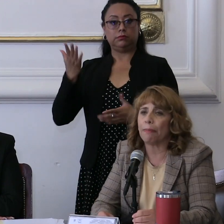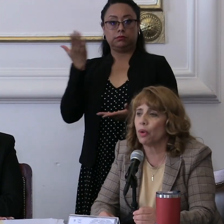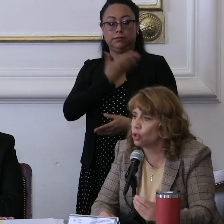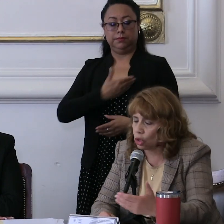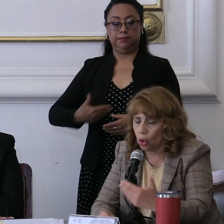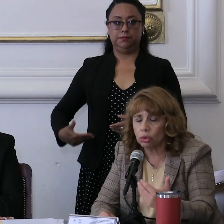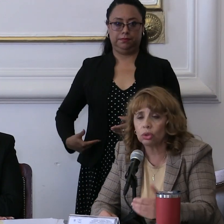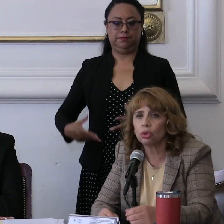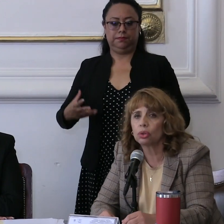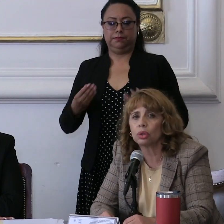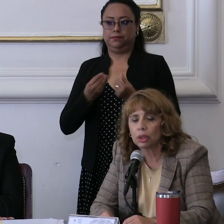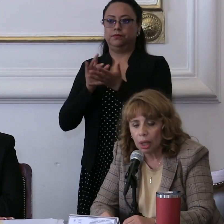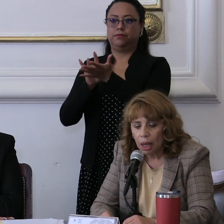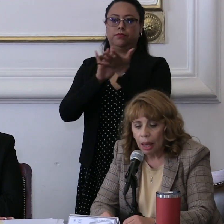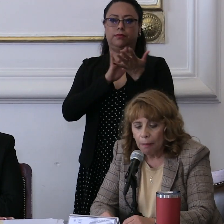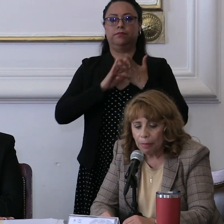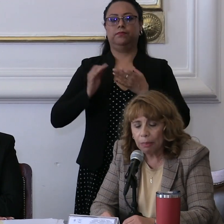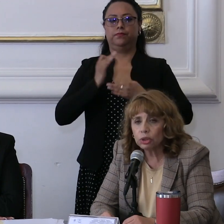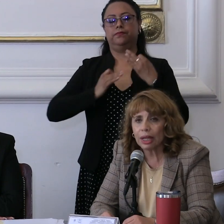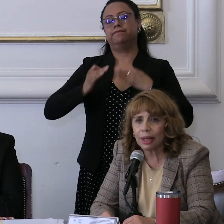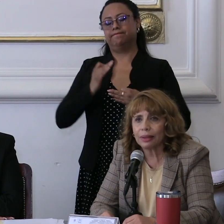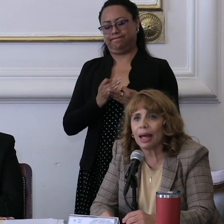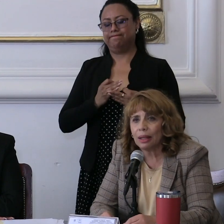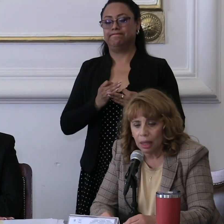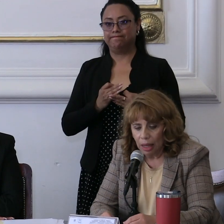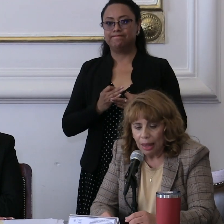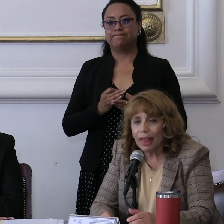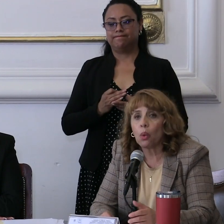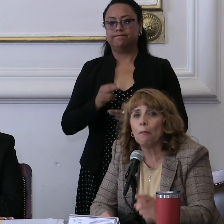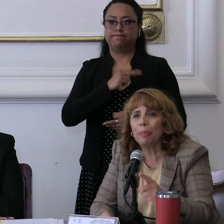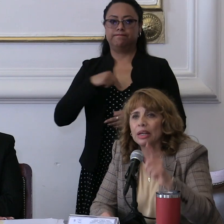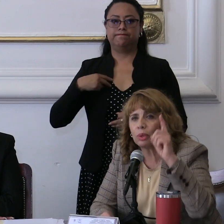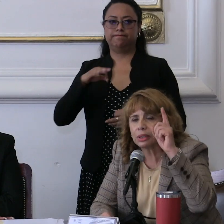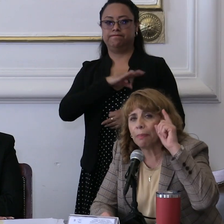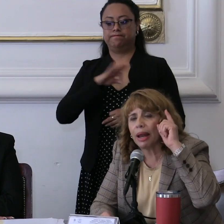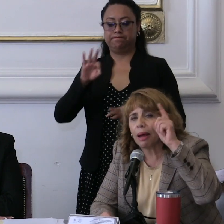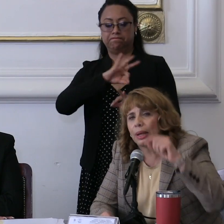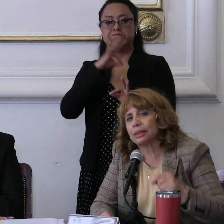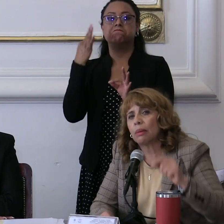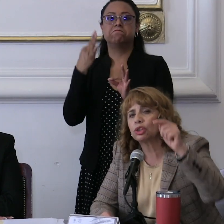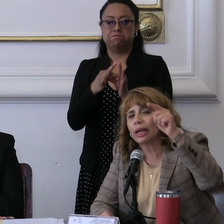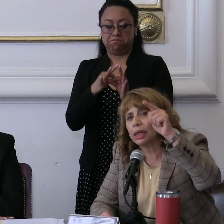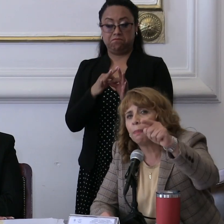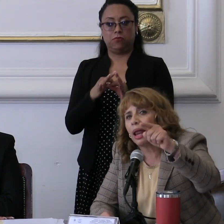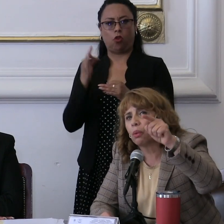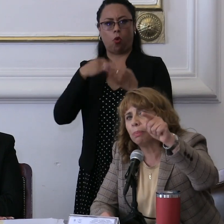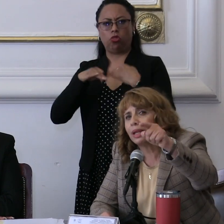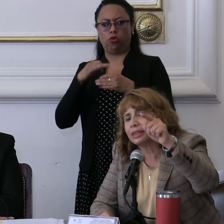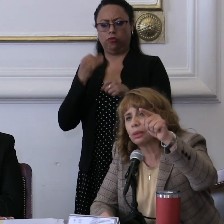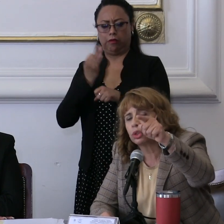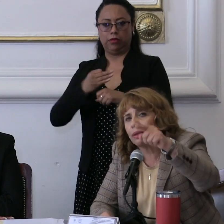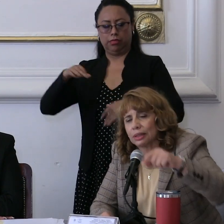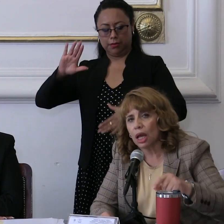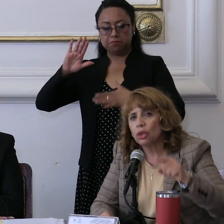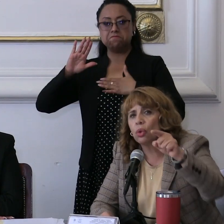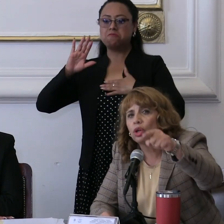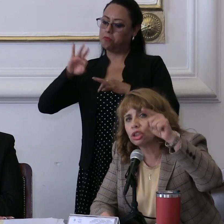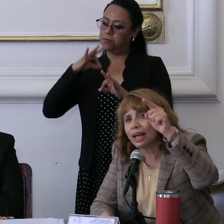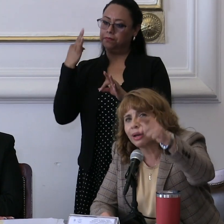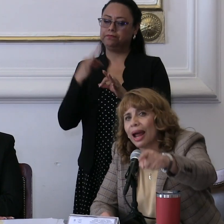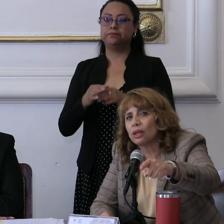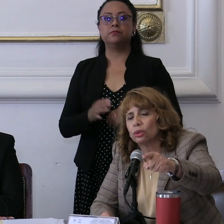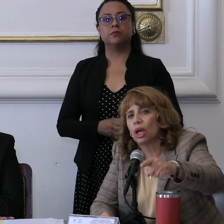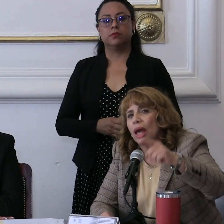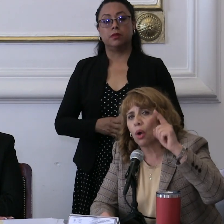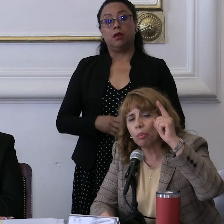con el apoyo de todos nosotros, vamos a tratar de cumplir nuestra palabra. Estamos aquí para cumplirles a ustedes,